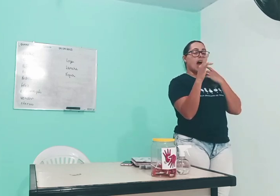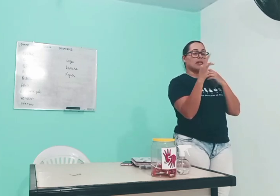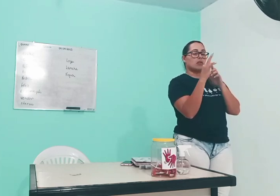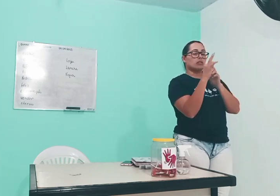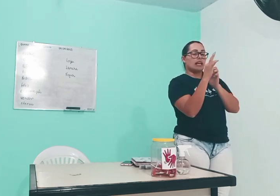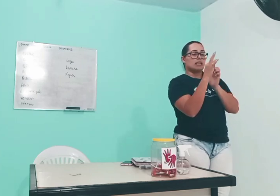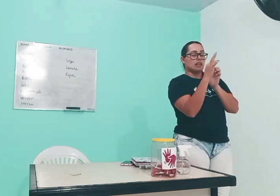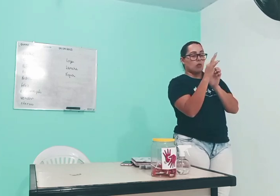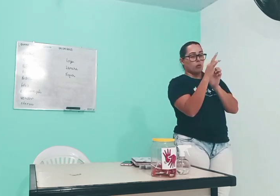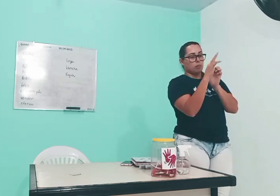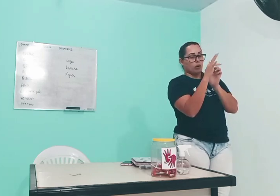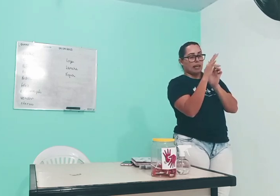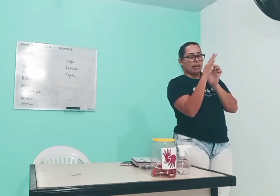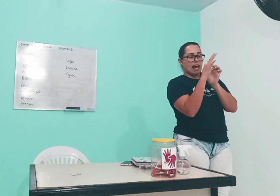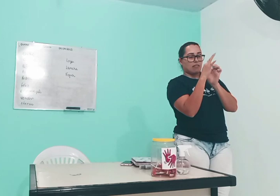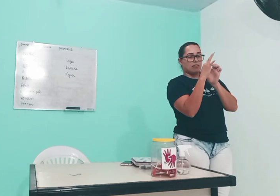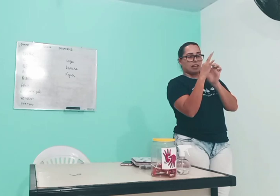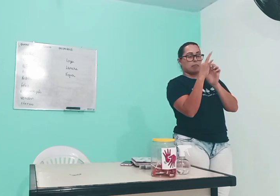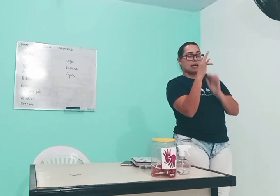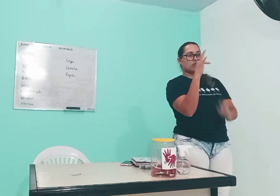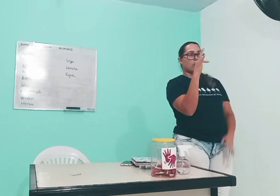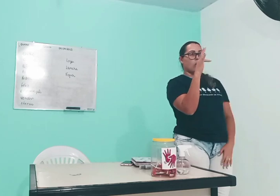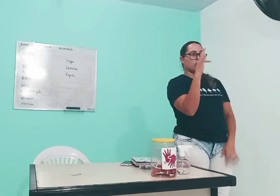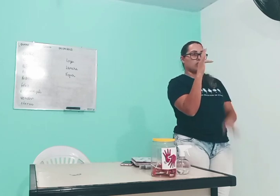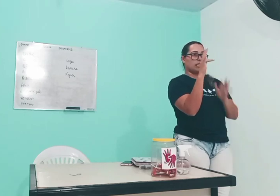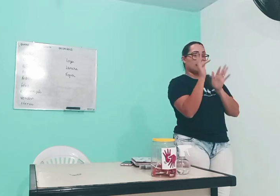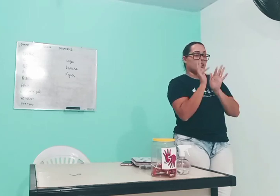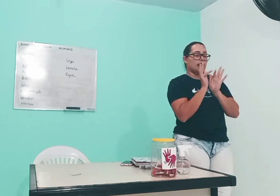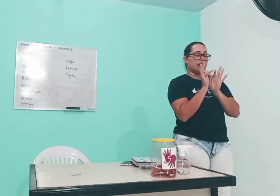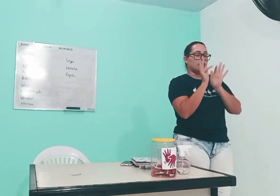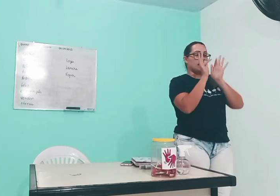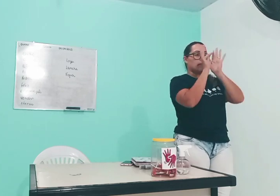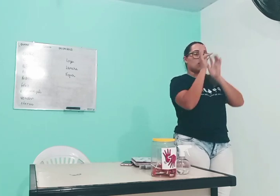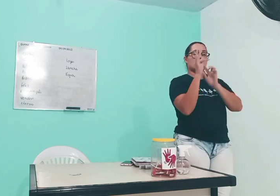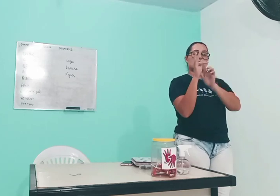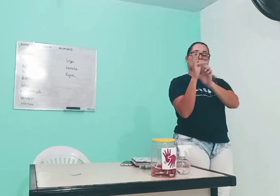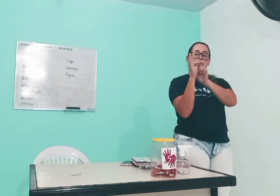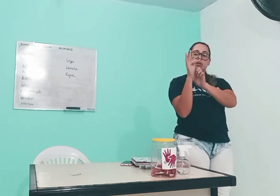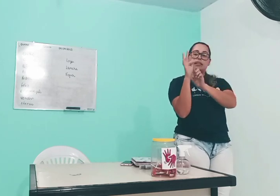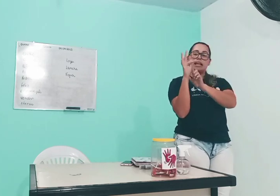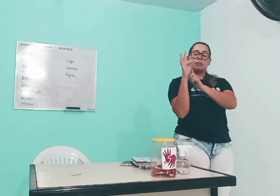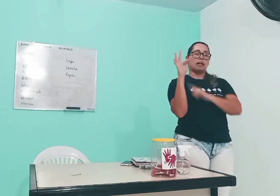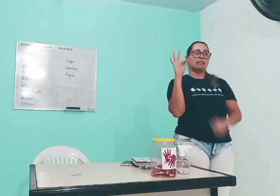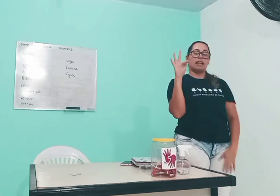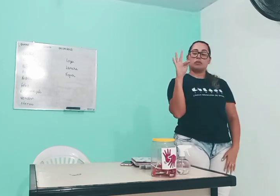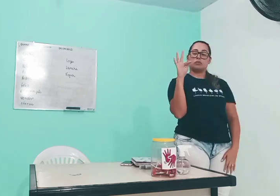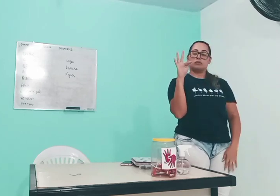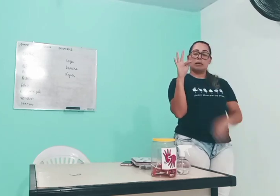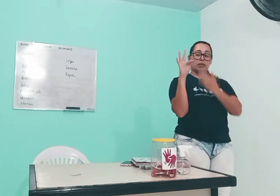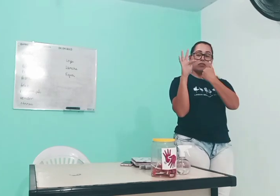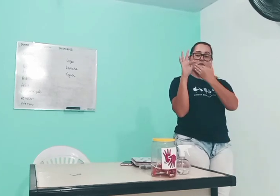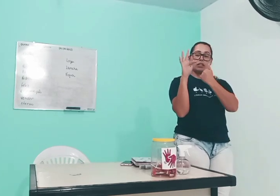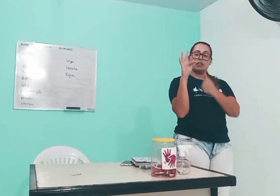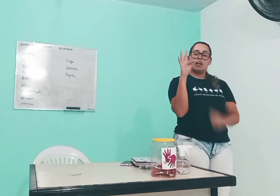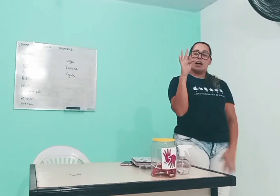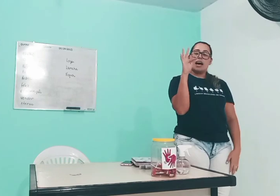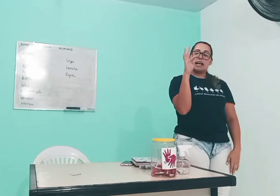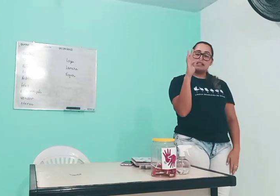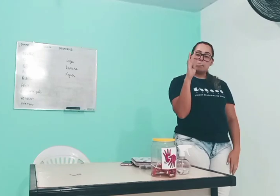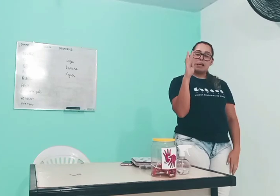que acontece? O polegar fica mais forte, né? Ele fica maiorzinho do que está aqui para dentro, lá para fora. Aí se ele passar